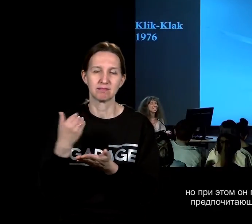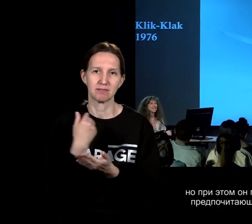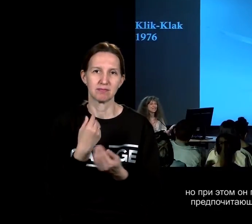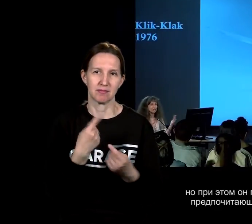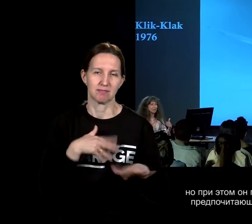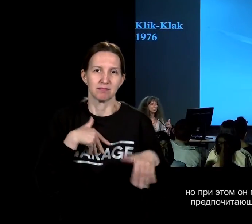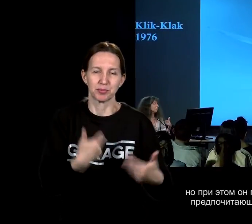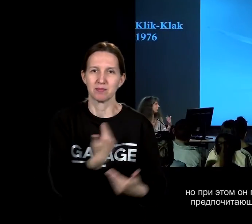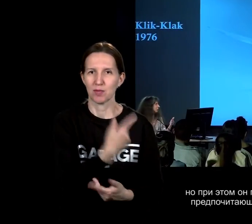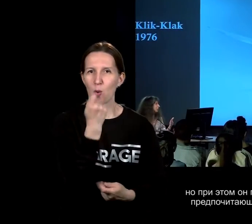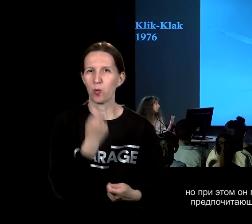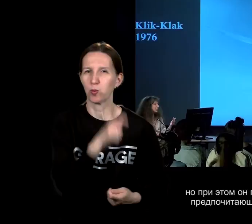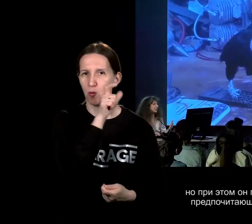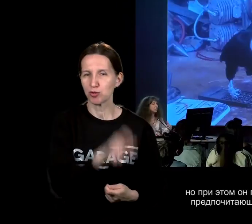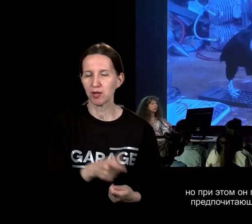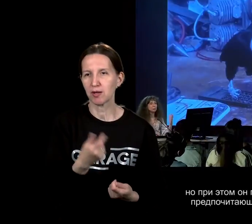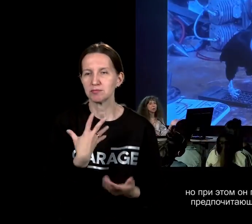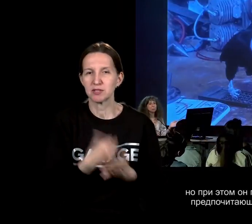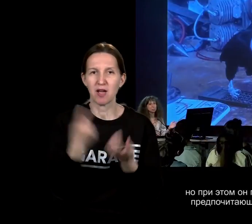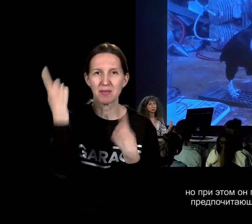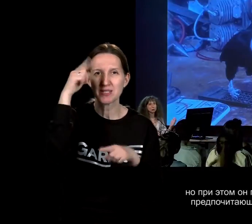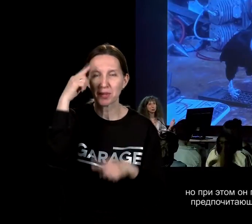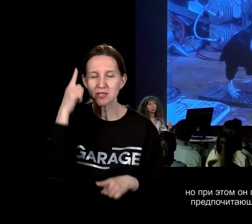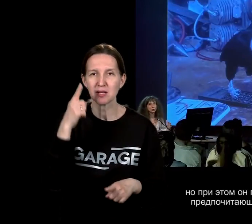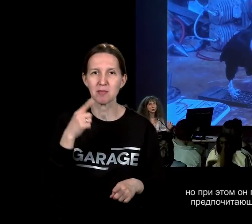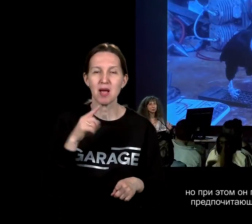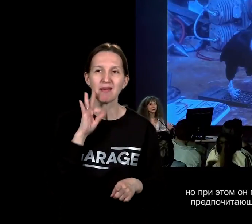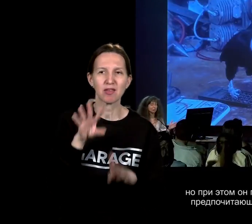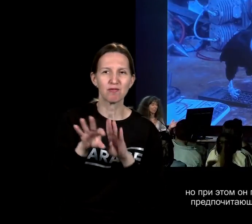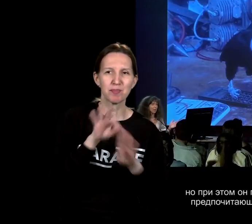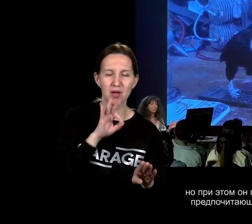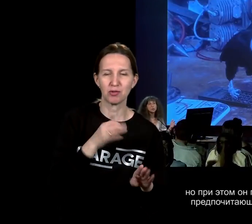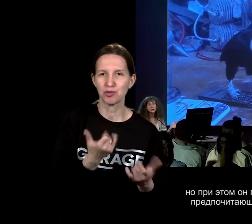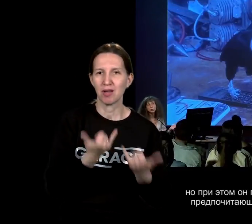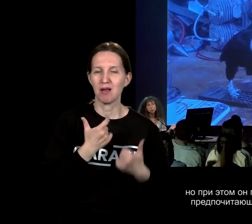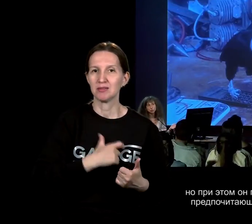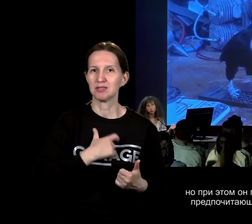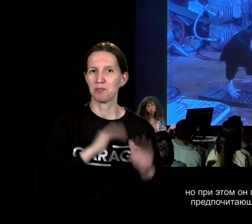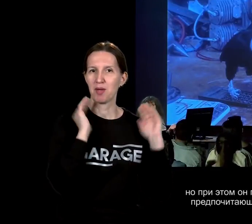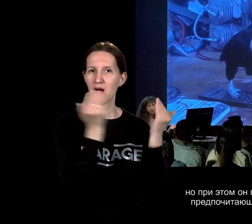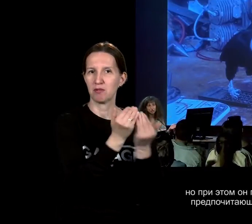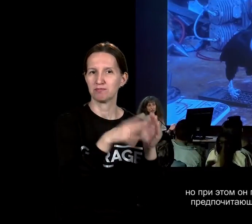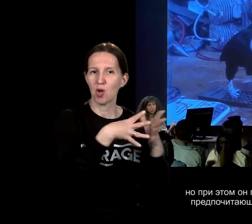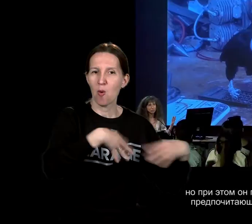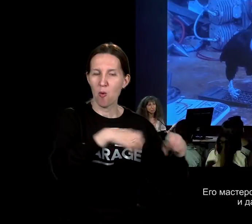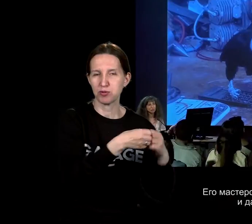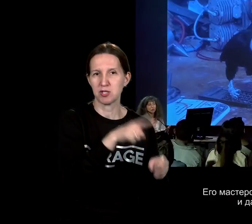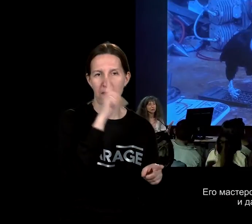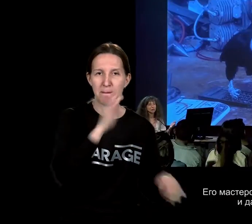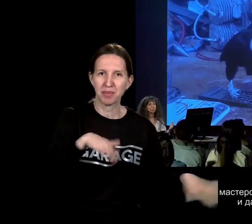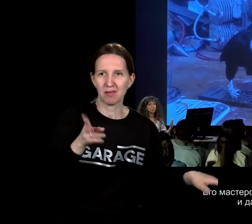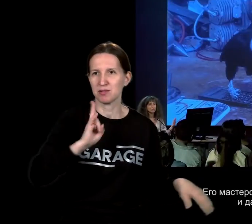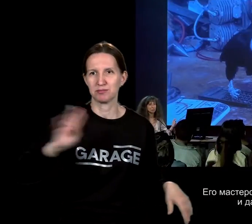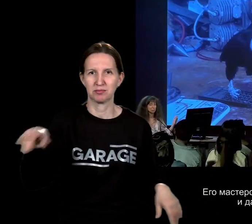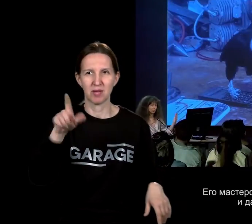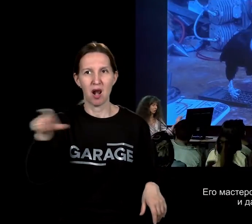художник со своими изобретениями, живущий, предпочитающий общество птиц, общество человека, и его